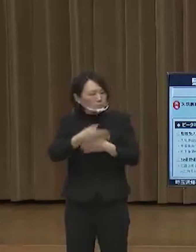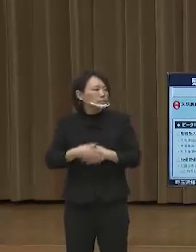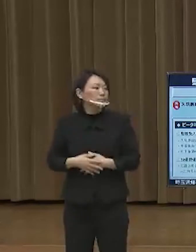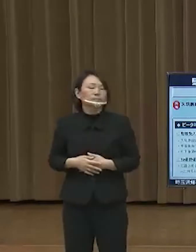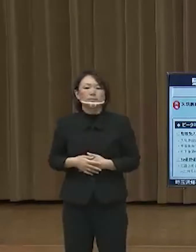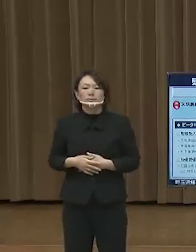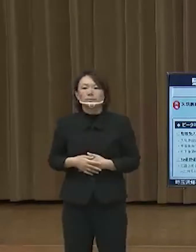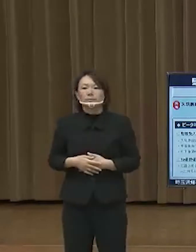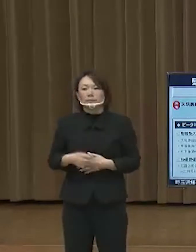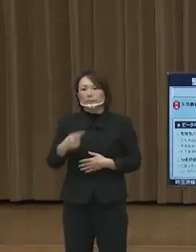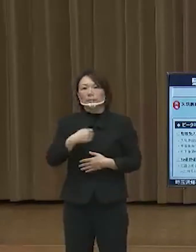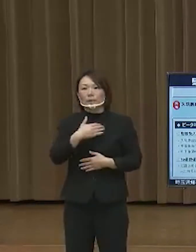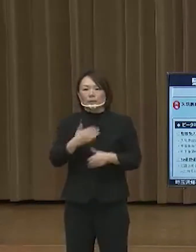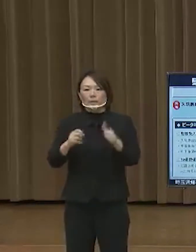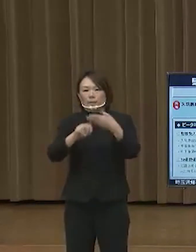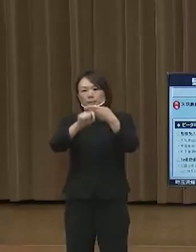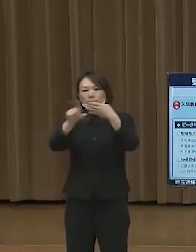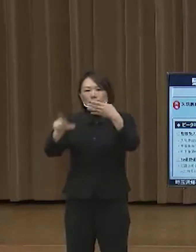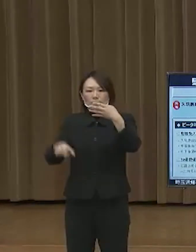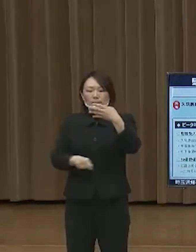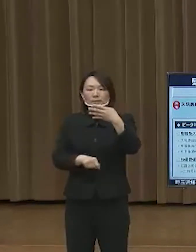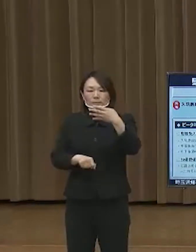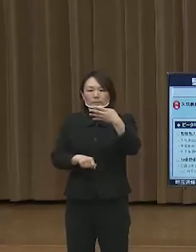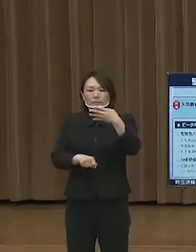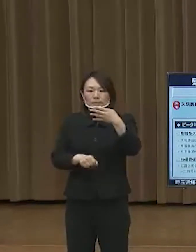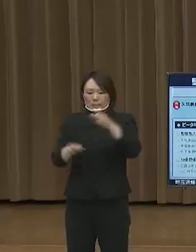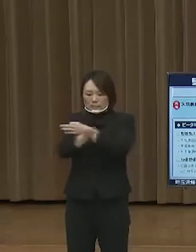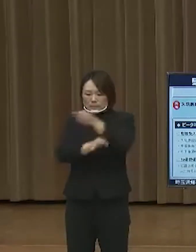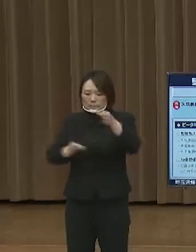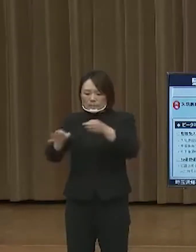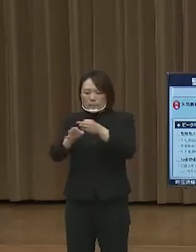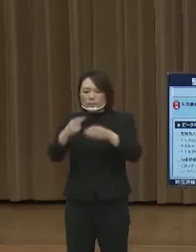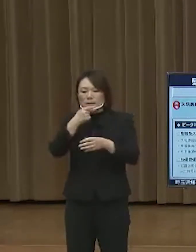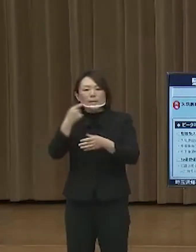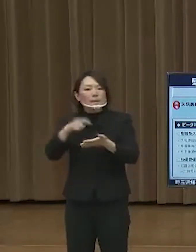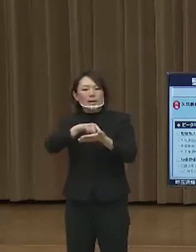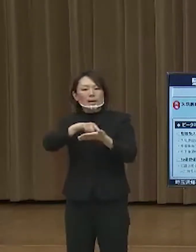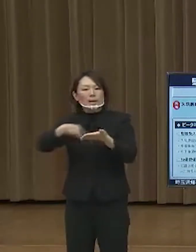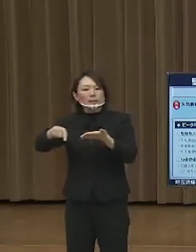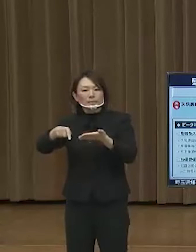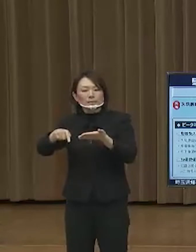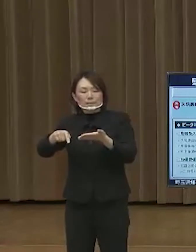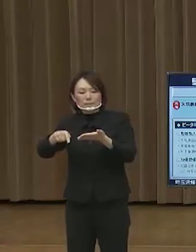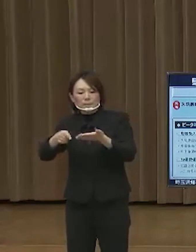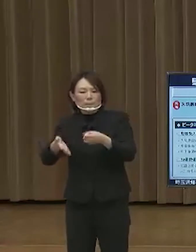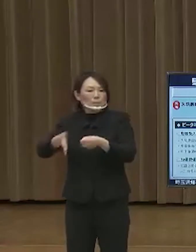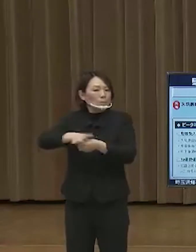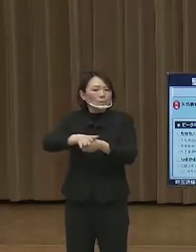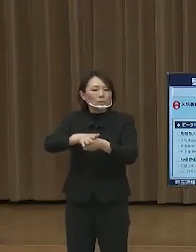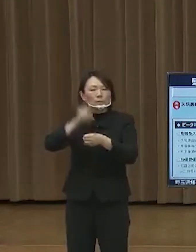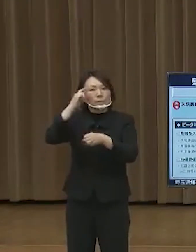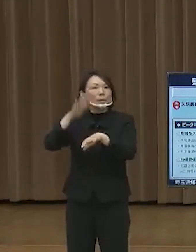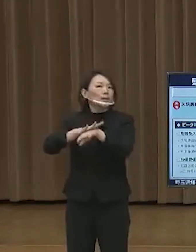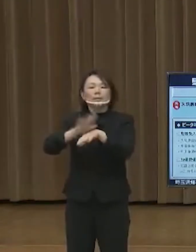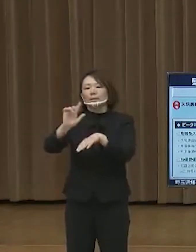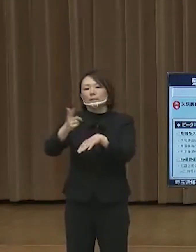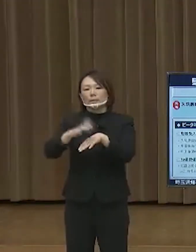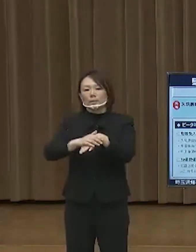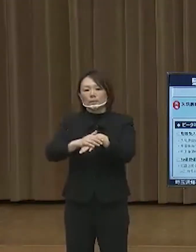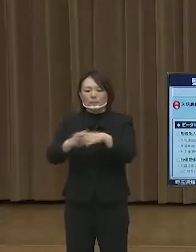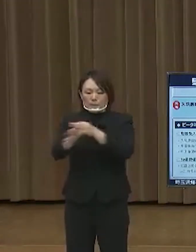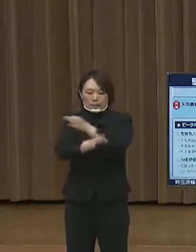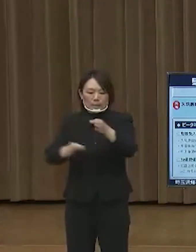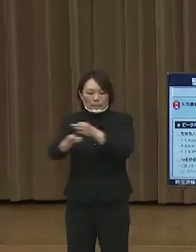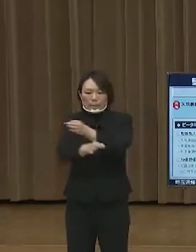コロナに関してその経営保障赤字保障という考え方はしていませんけれども、いわゆる経営支援ということ